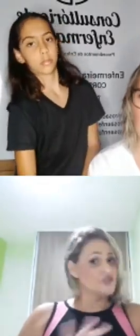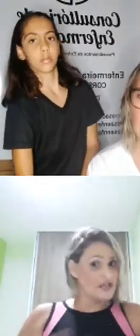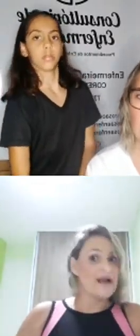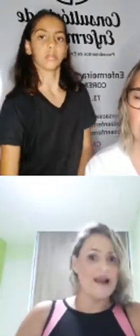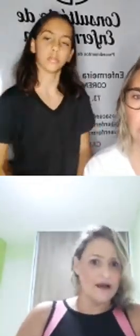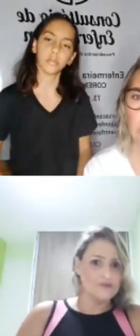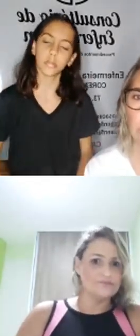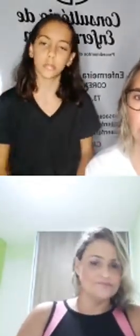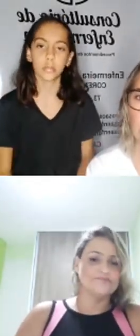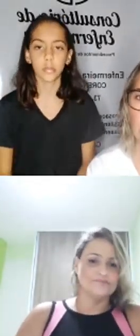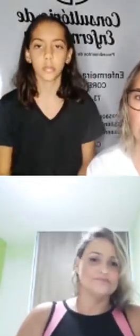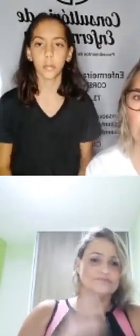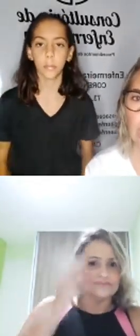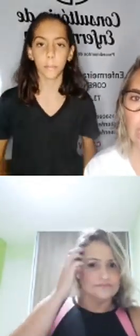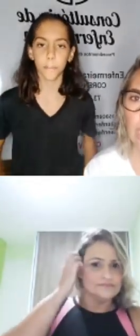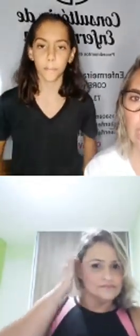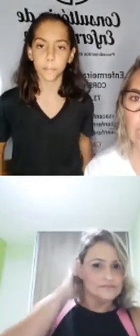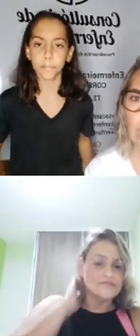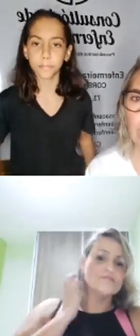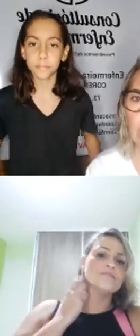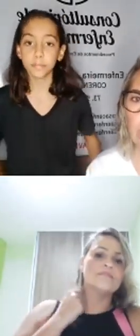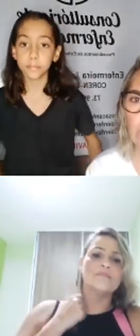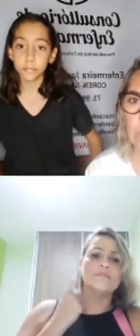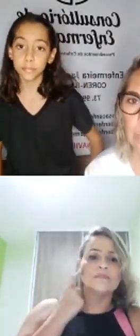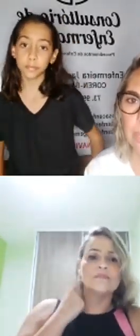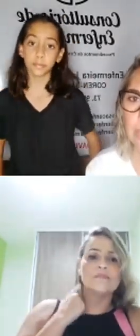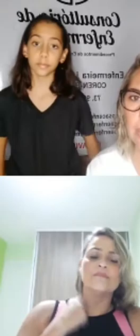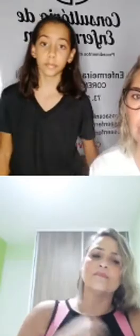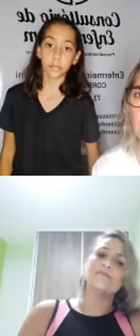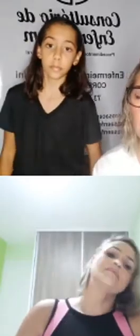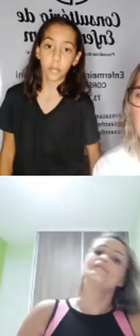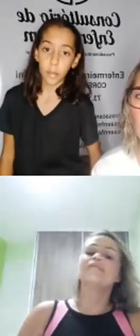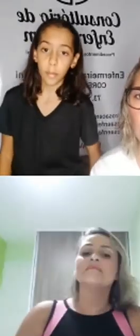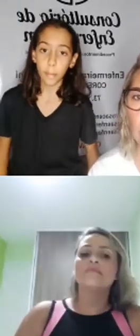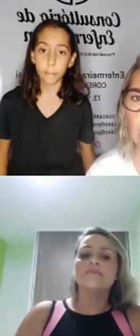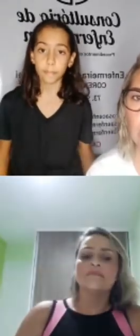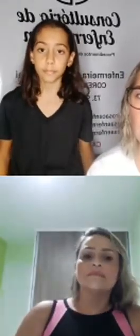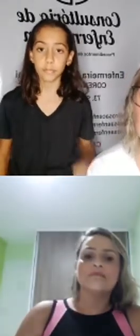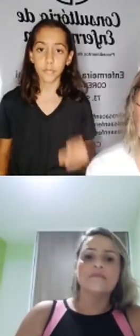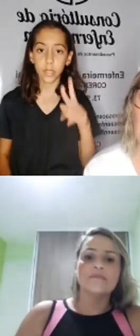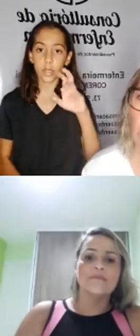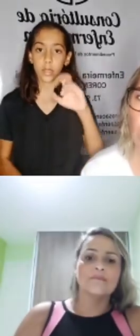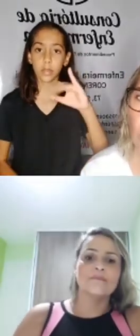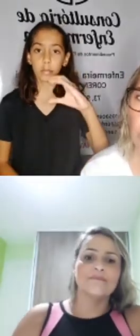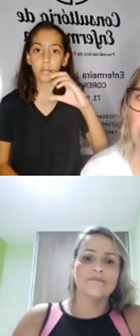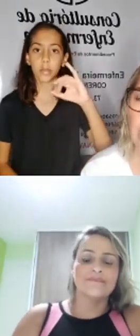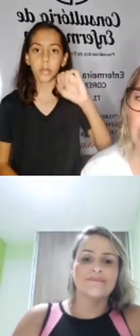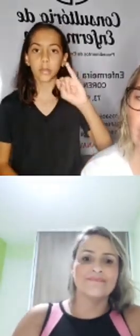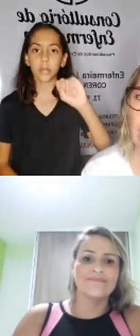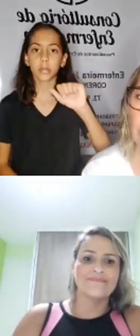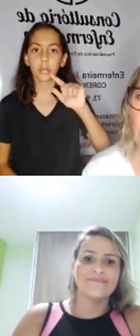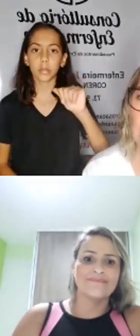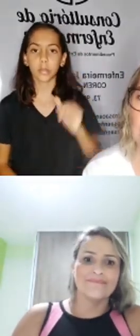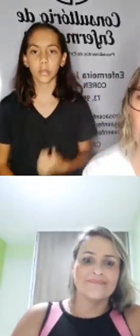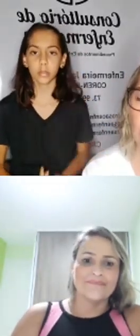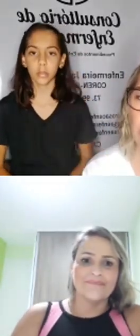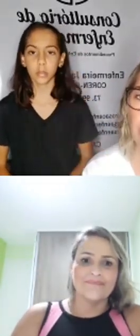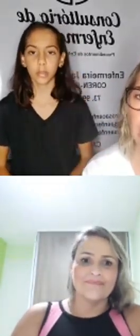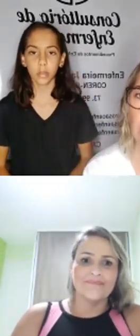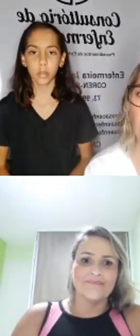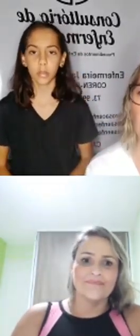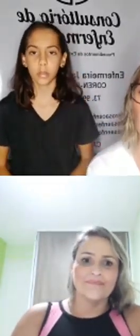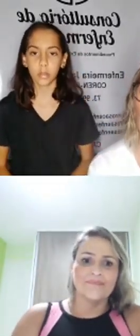Isso está claro. Eu acredito que a Priscila perguntou aqui se pode comprometer a formação